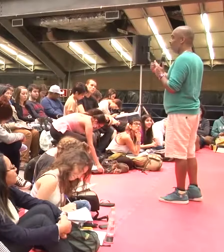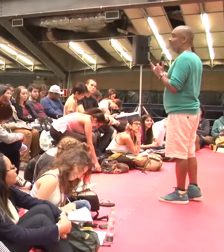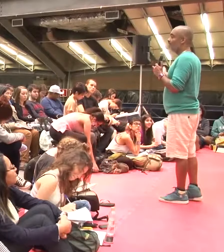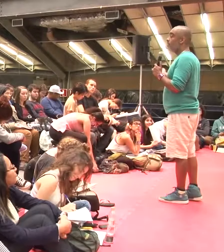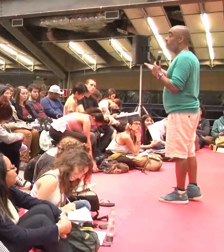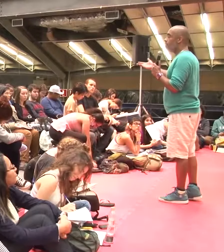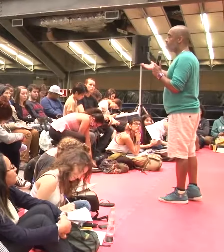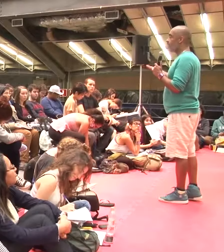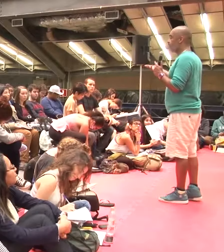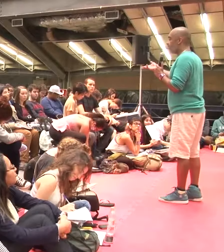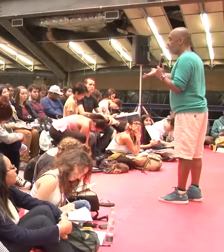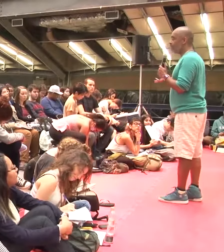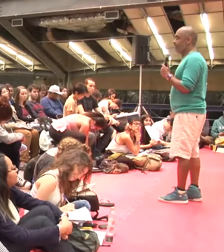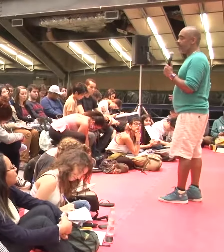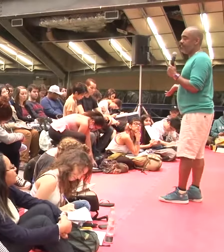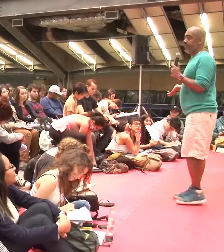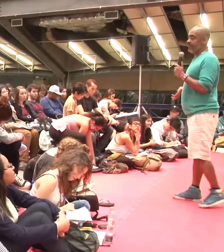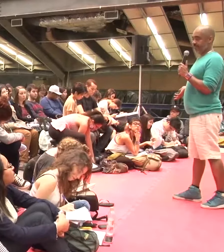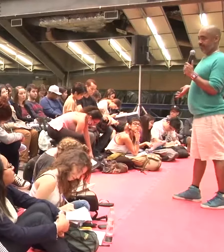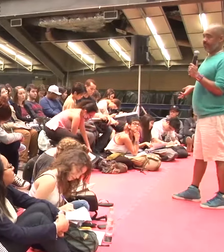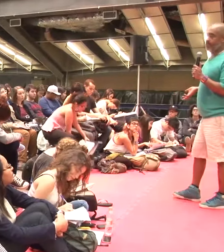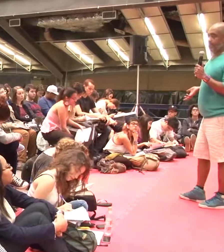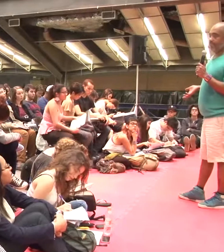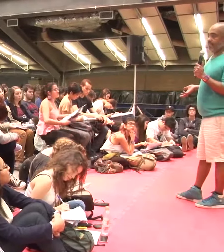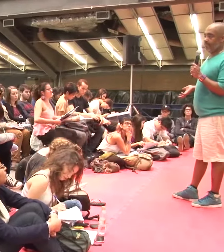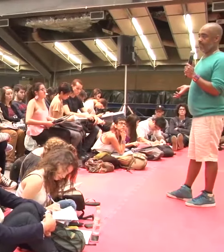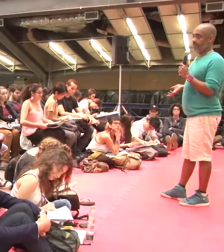Portanto, que homem que vai querer uma mulher com defeito?